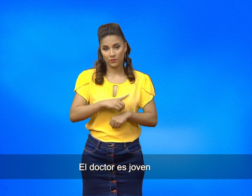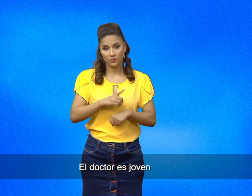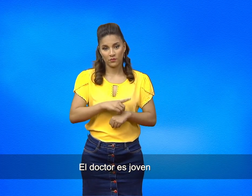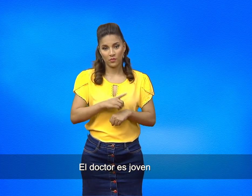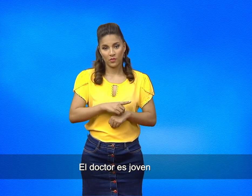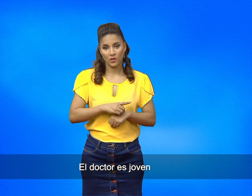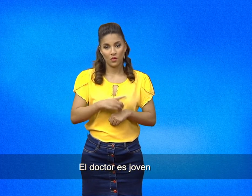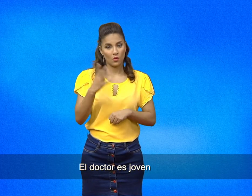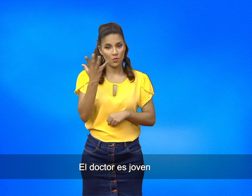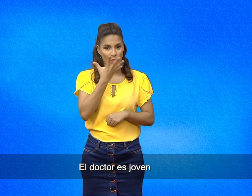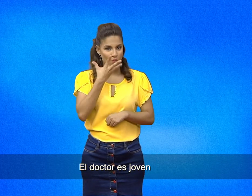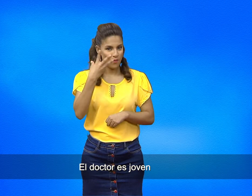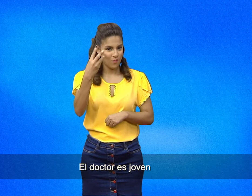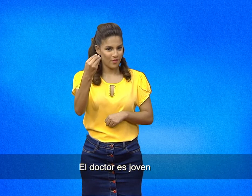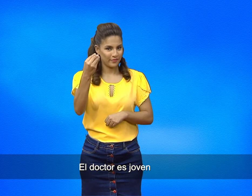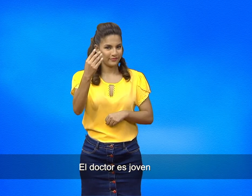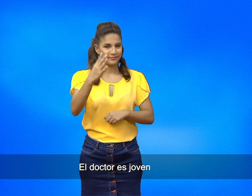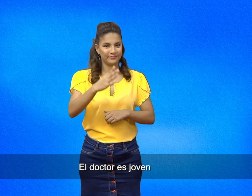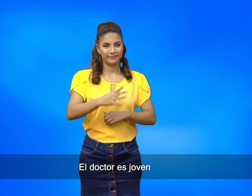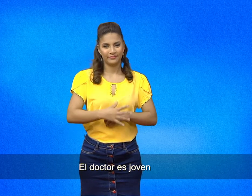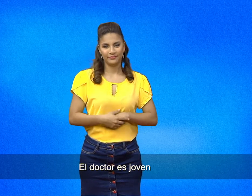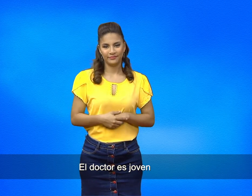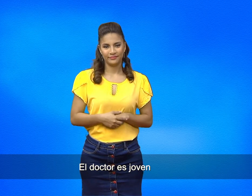el doctor es joven